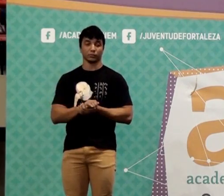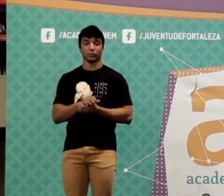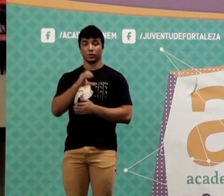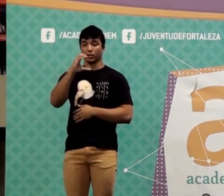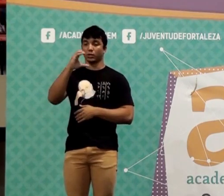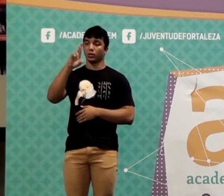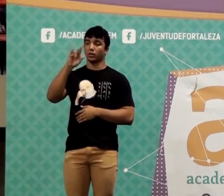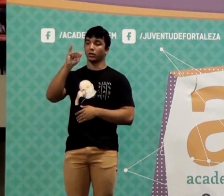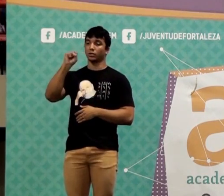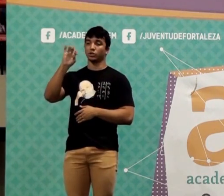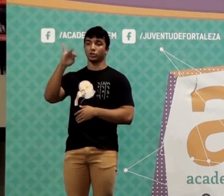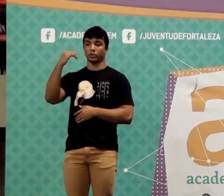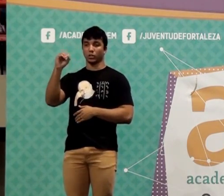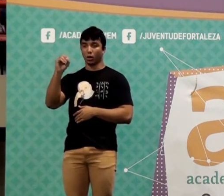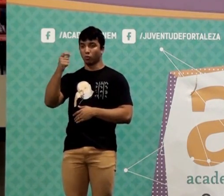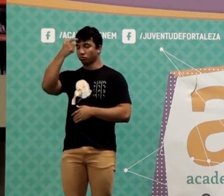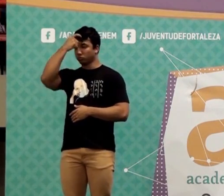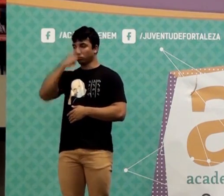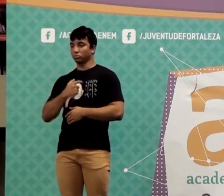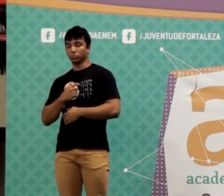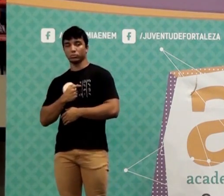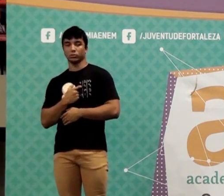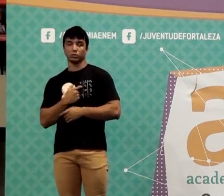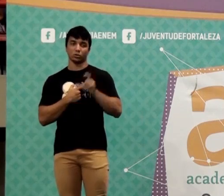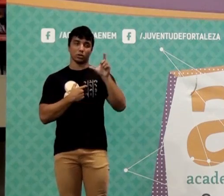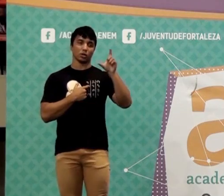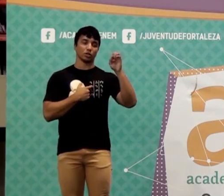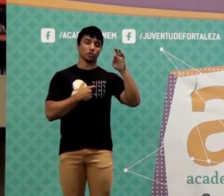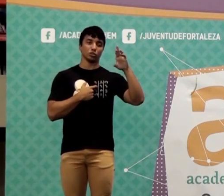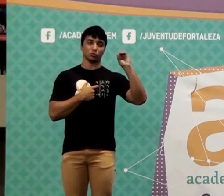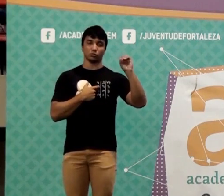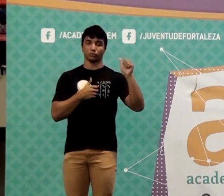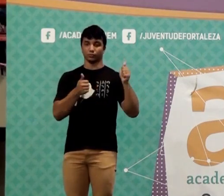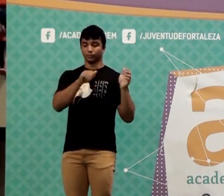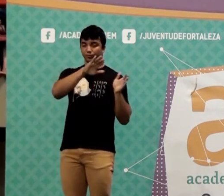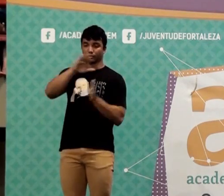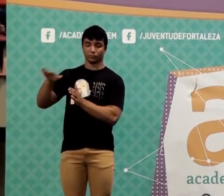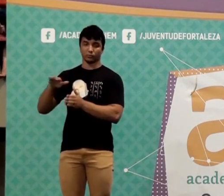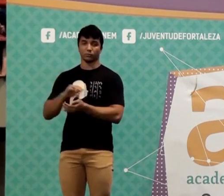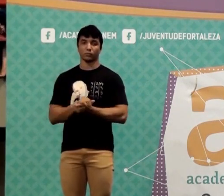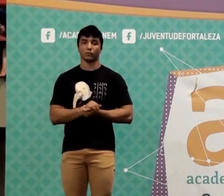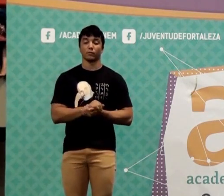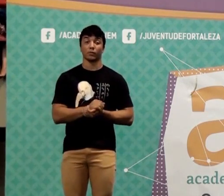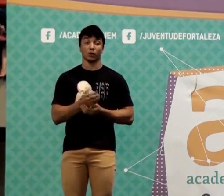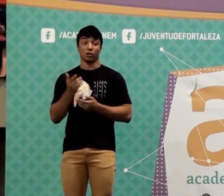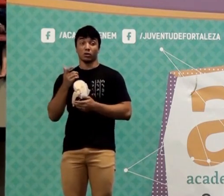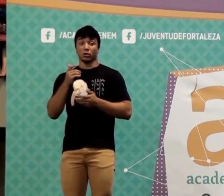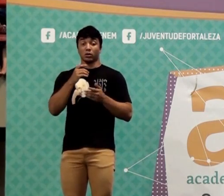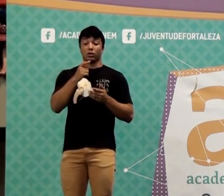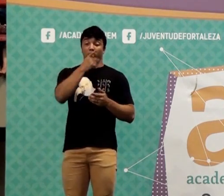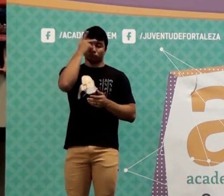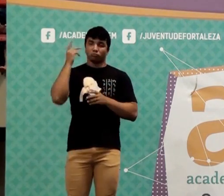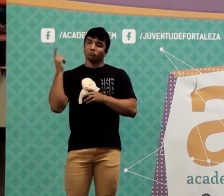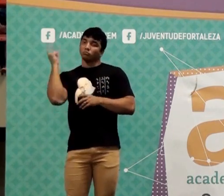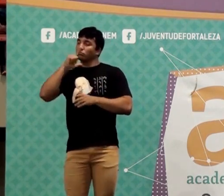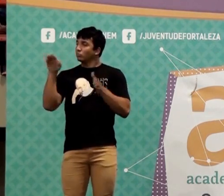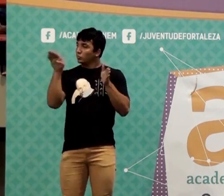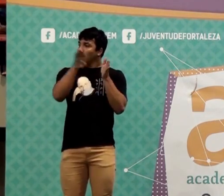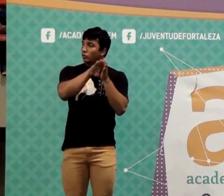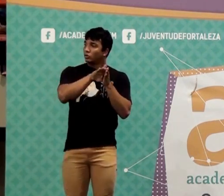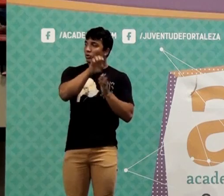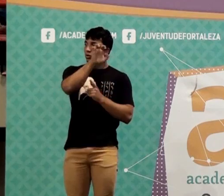Quem adota o islamismo se torna muçulmano. Cuidado que não existe a religião muçulmana, existe